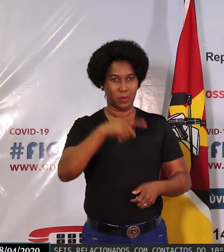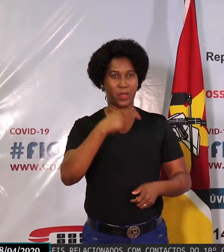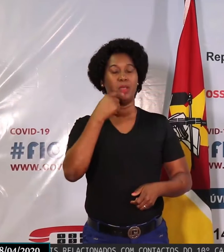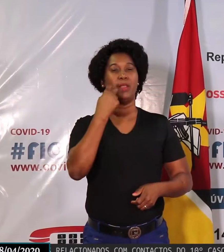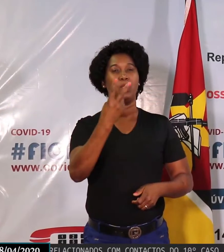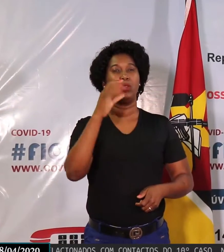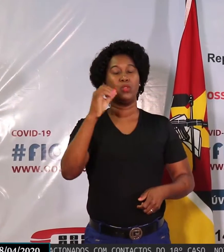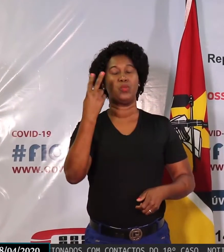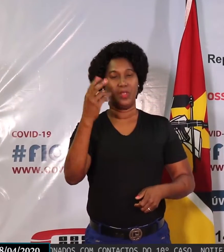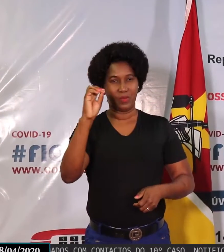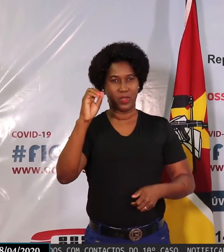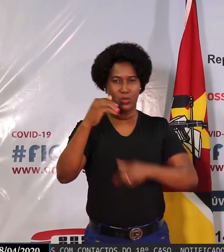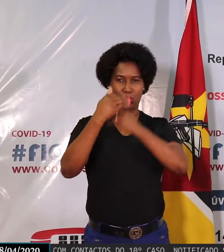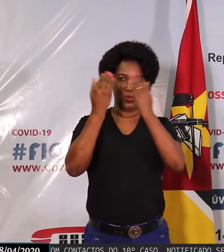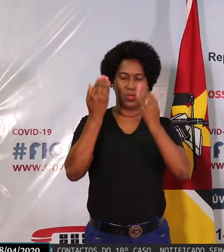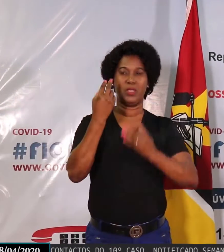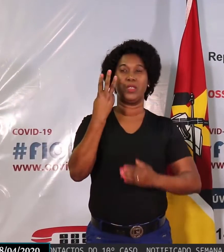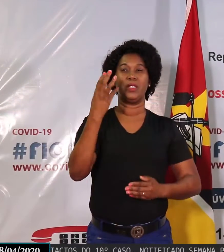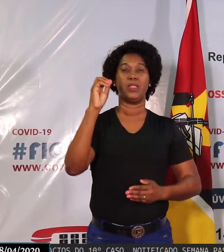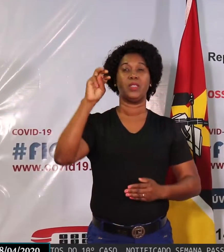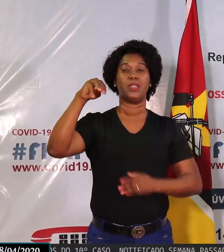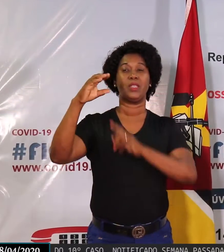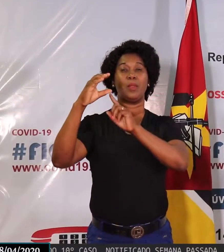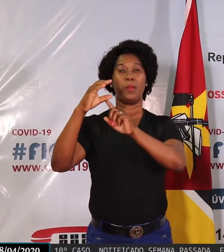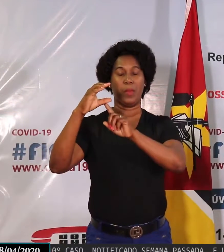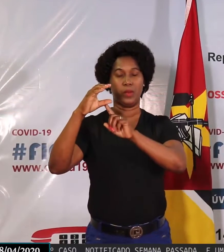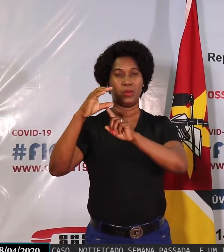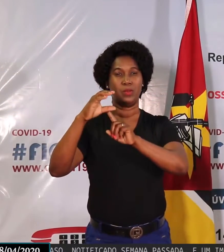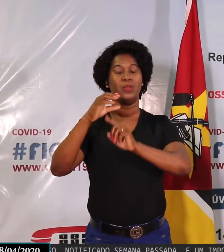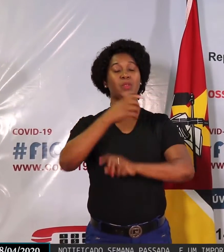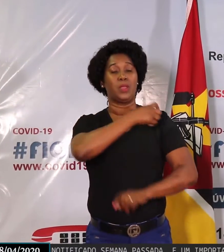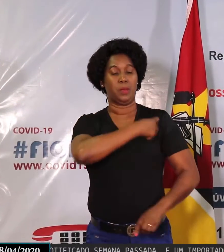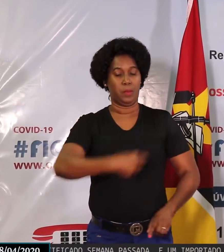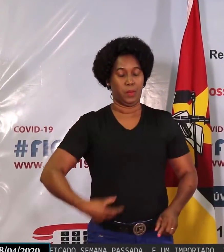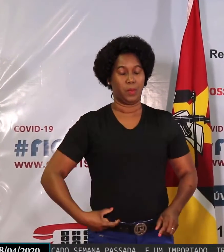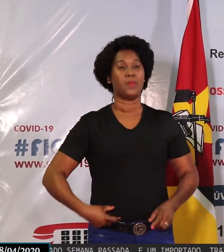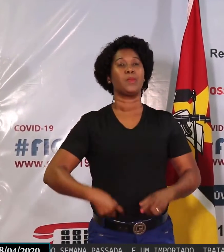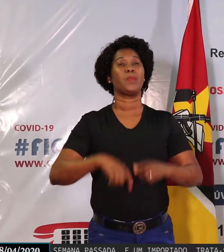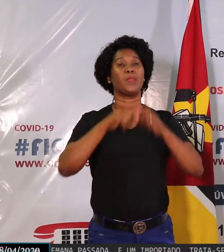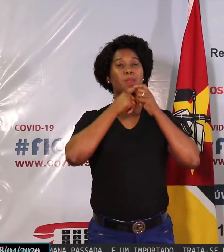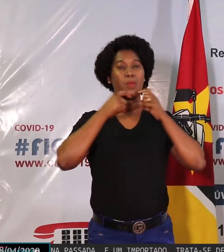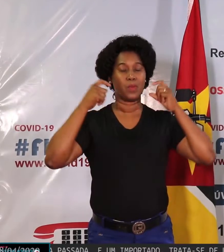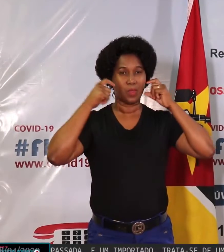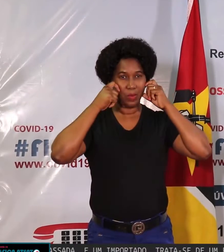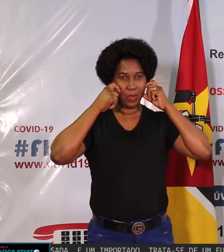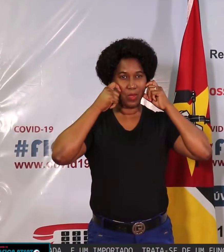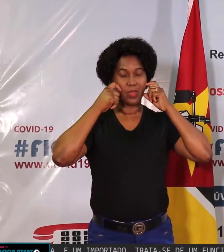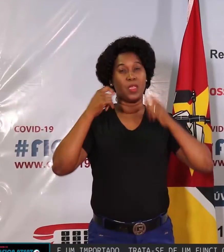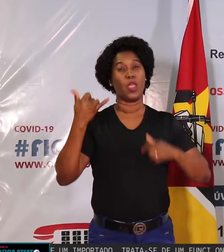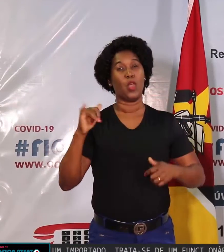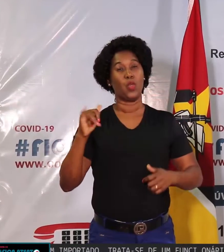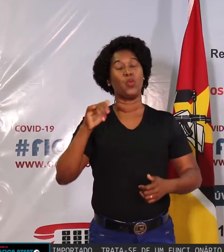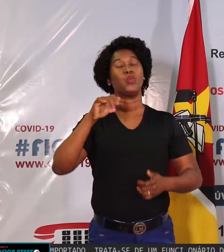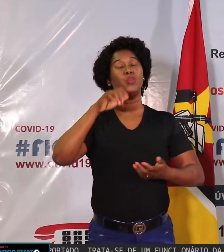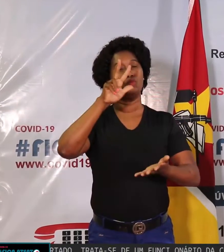11/2020, de 30 de março, através do qual Sua Excelência Filipe Jacinto Nunes, Presidente da República, declarou